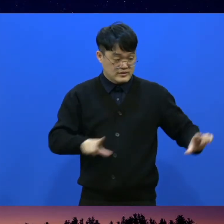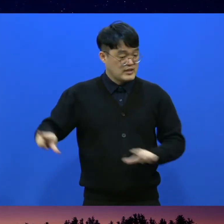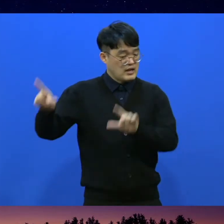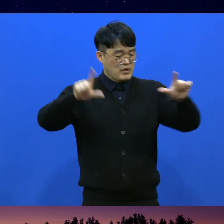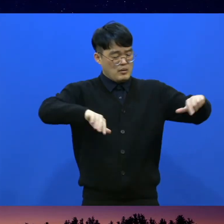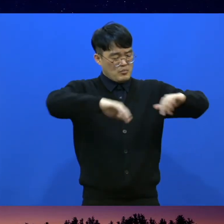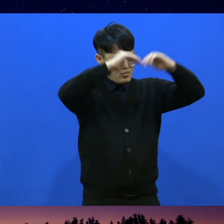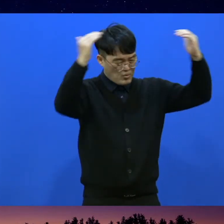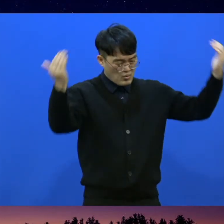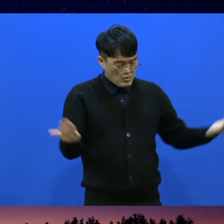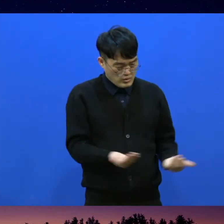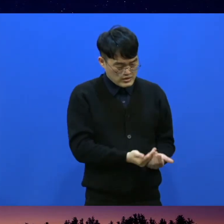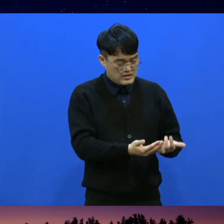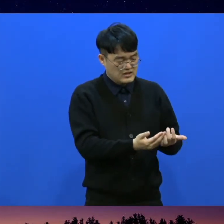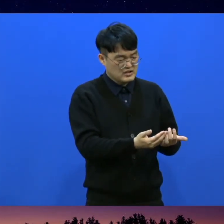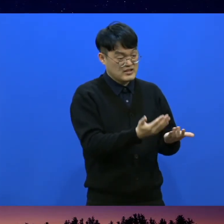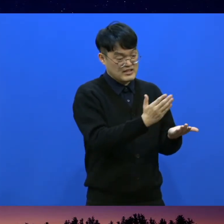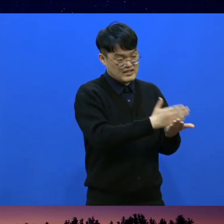대화하기를 원하십니다.